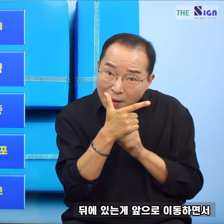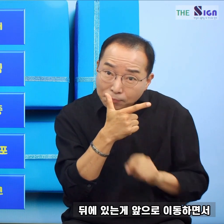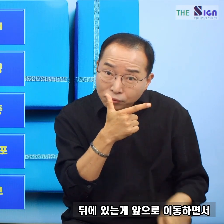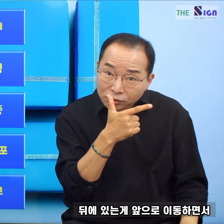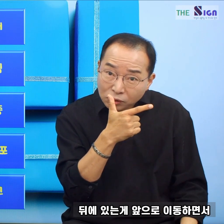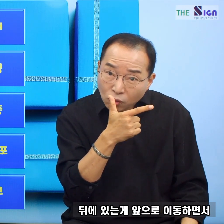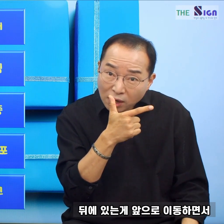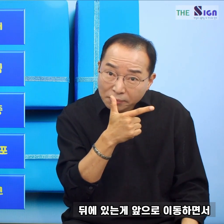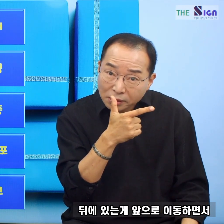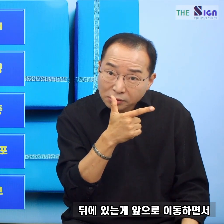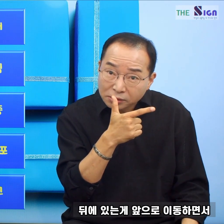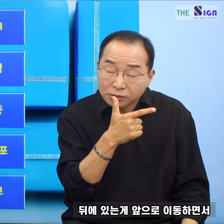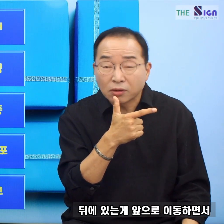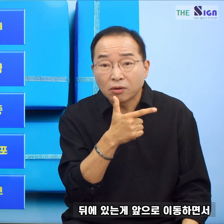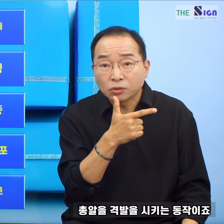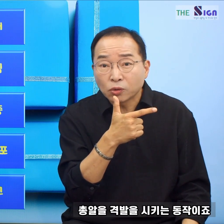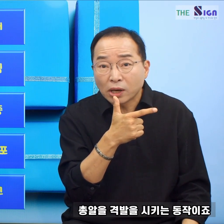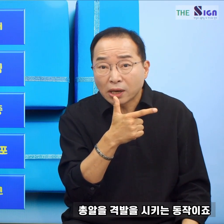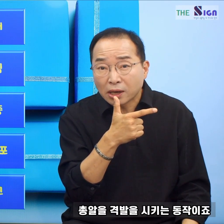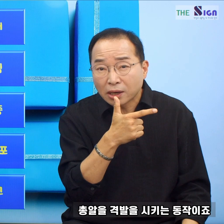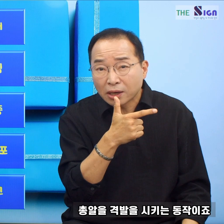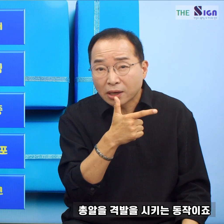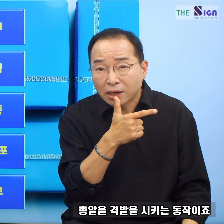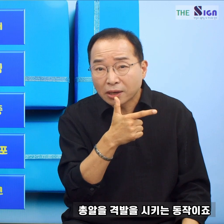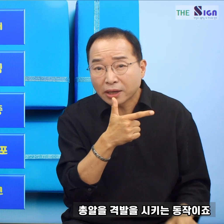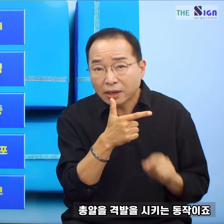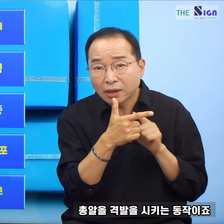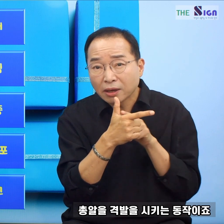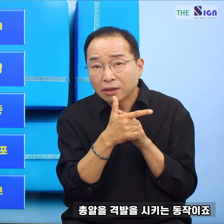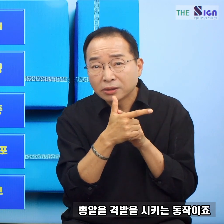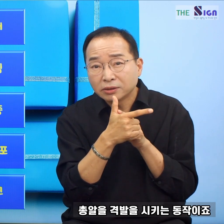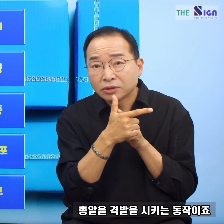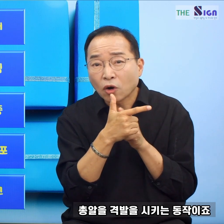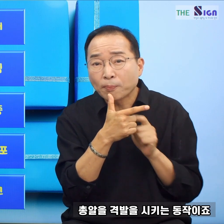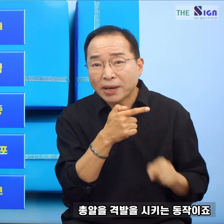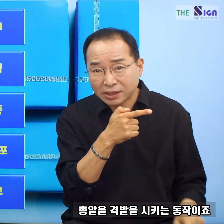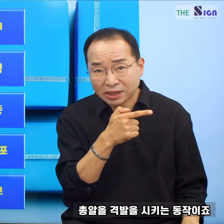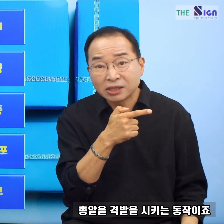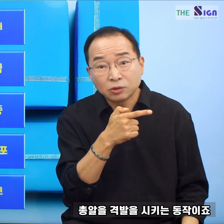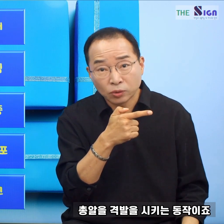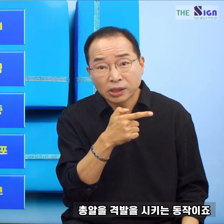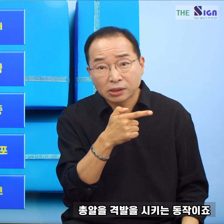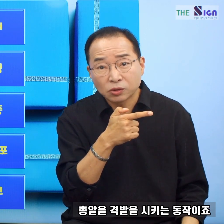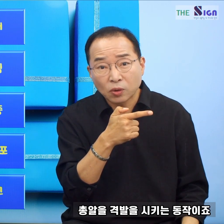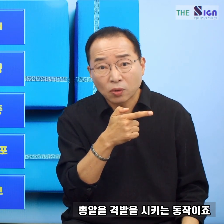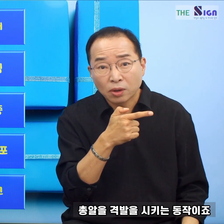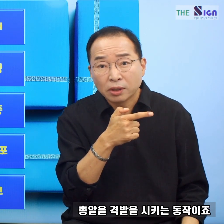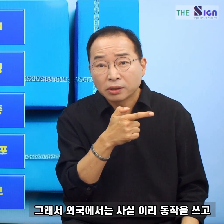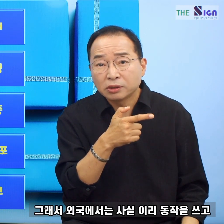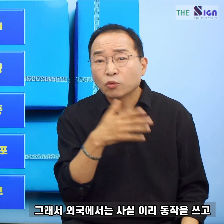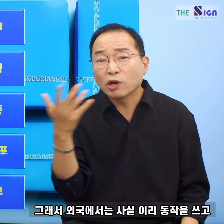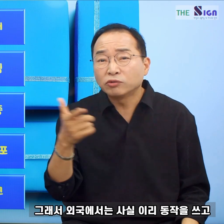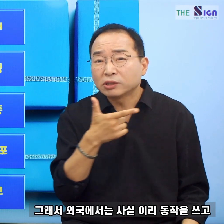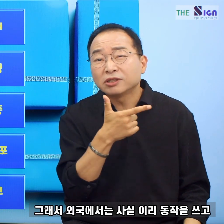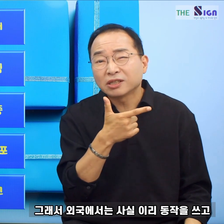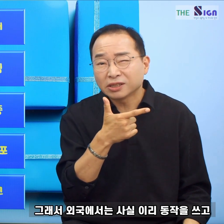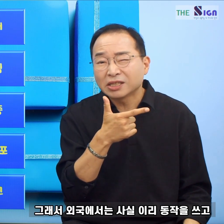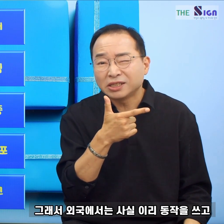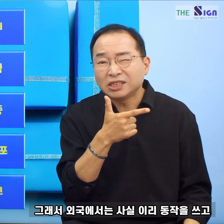앞으로 이동하면서 총알에 그 격발을 시키는 동작이죠. 그래서 외국에서는 사실 이